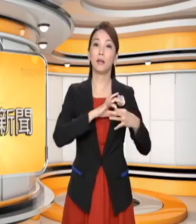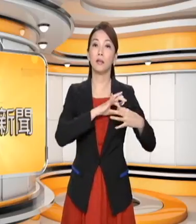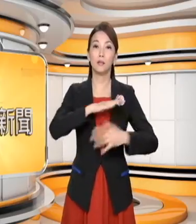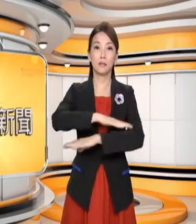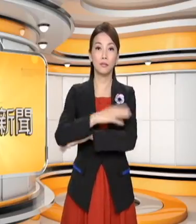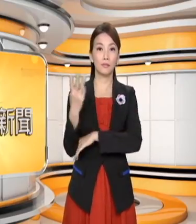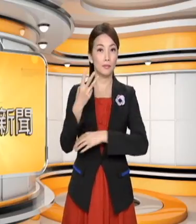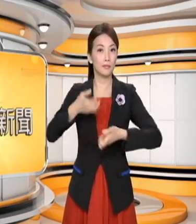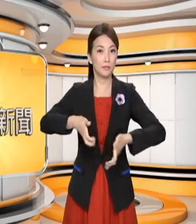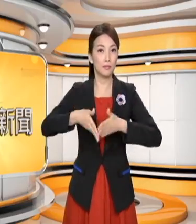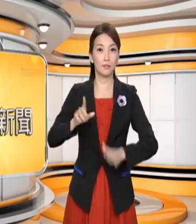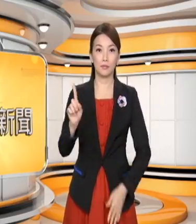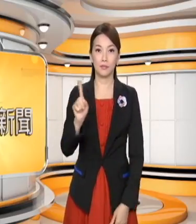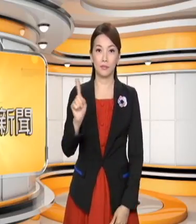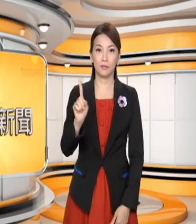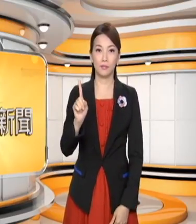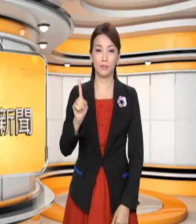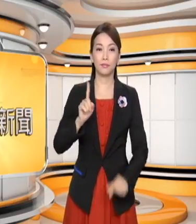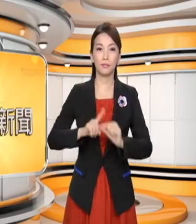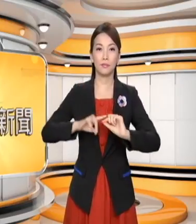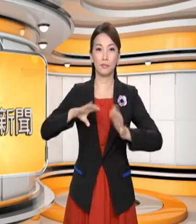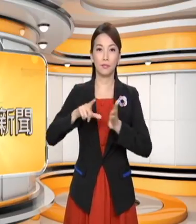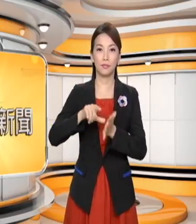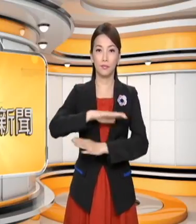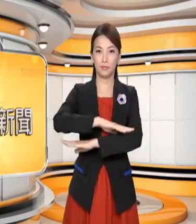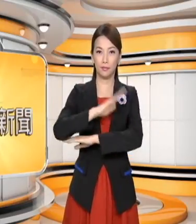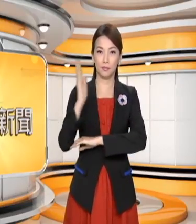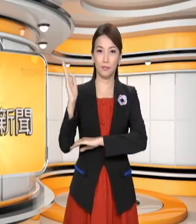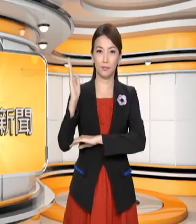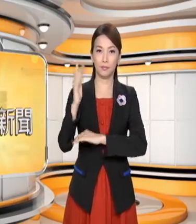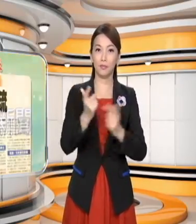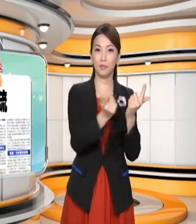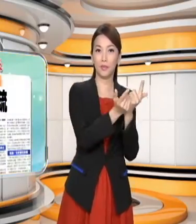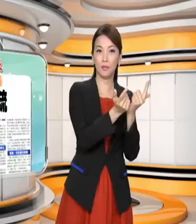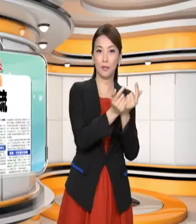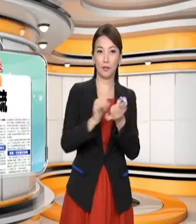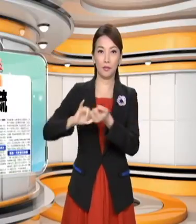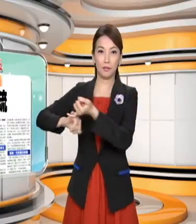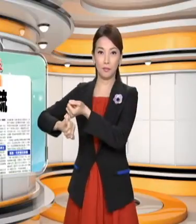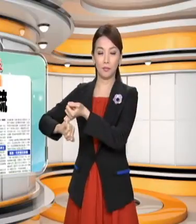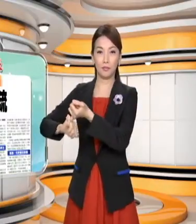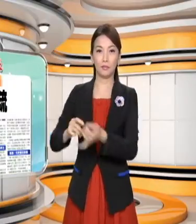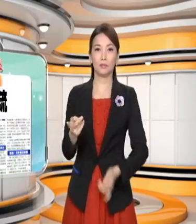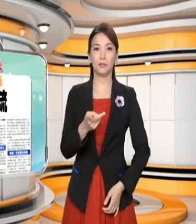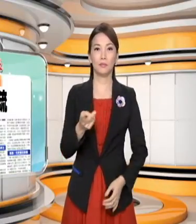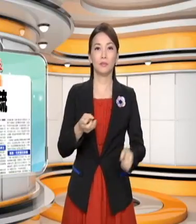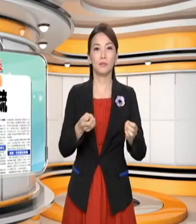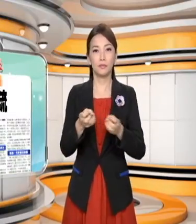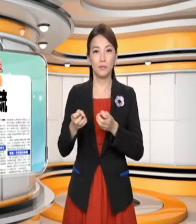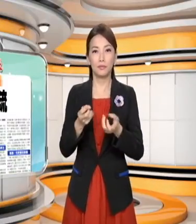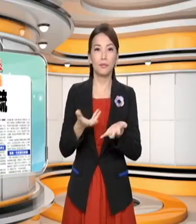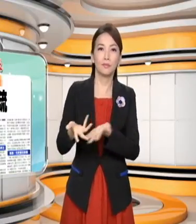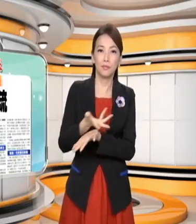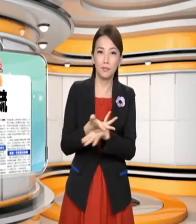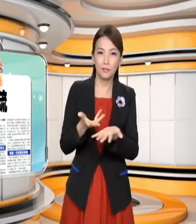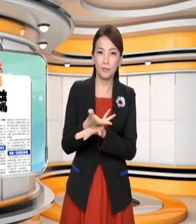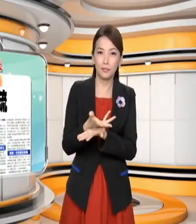来关心各大报的头条焦点。中国时报的头条也是台北上海双城论